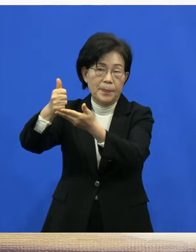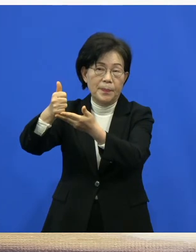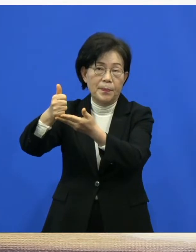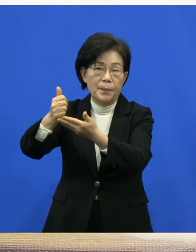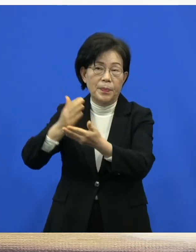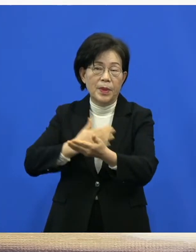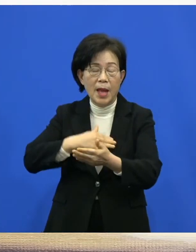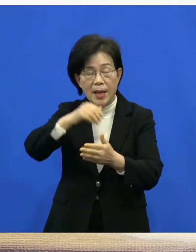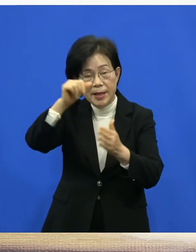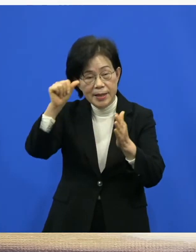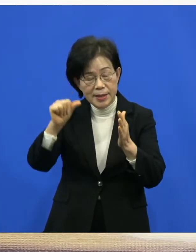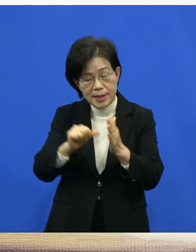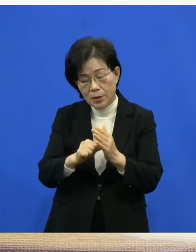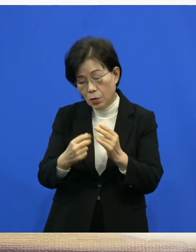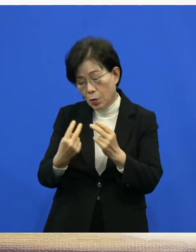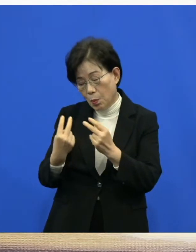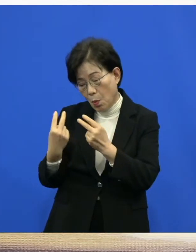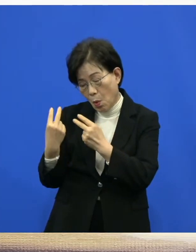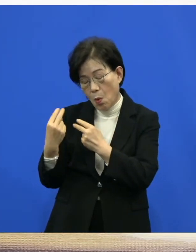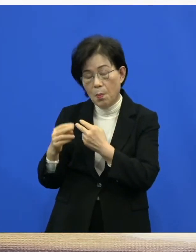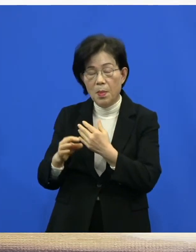저의 생애도 돌아보면요,